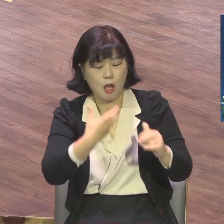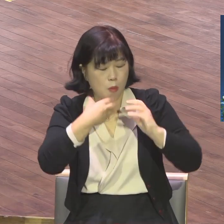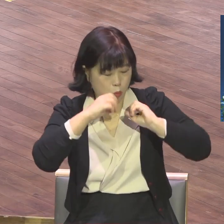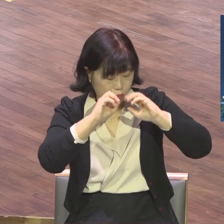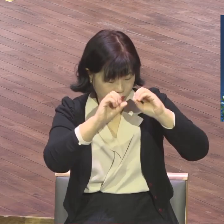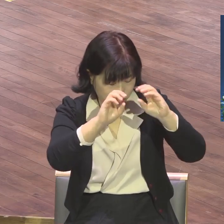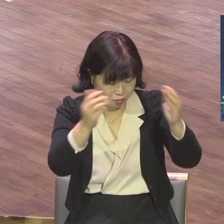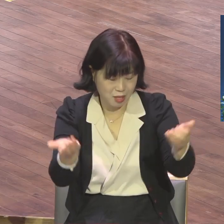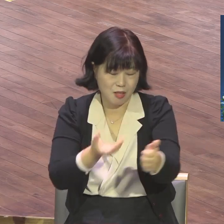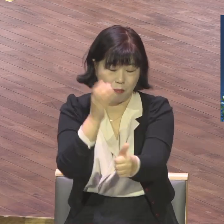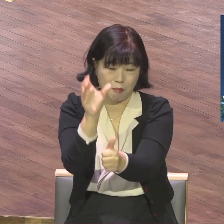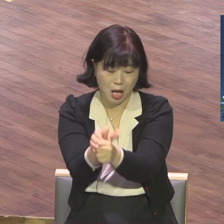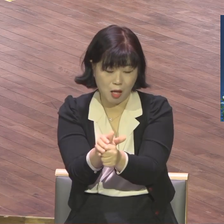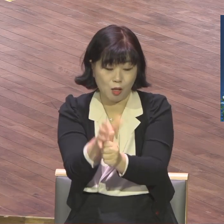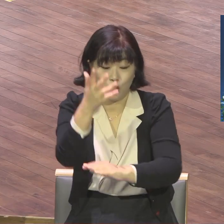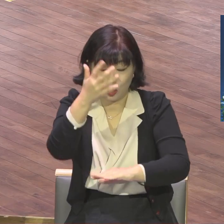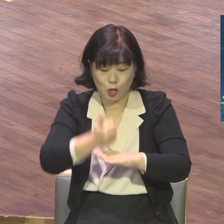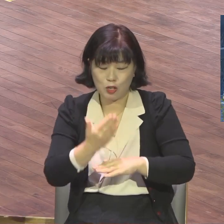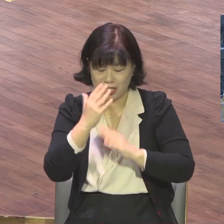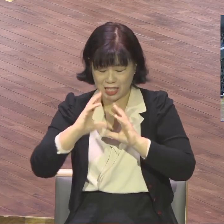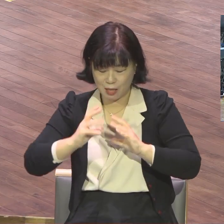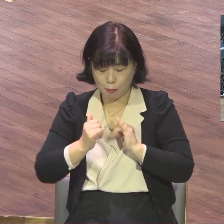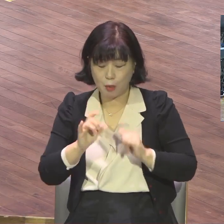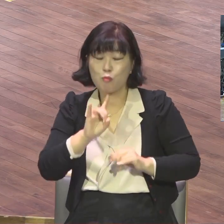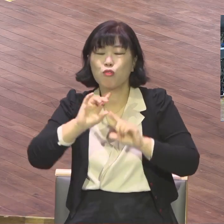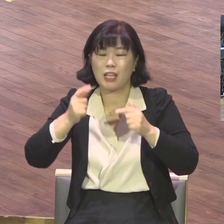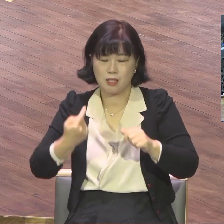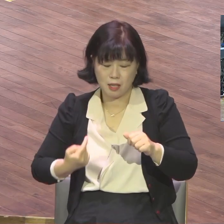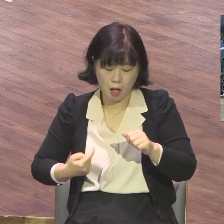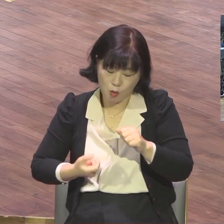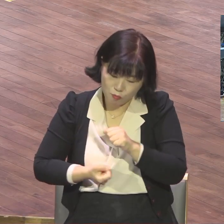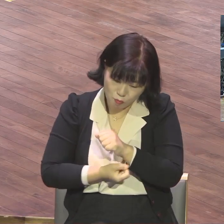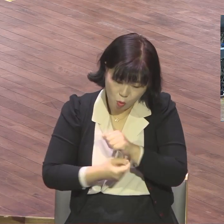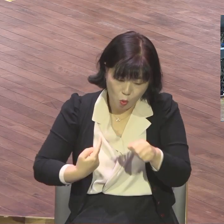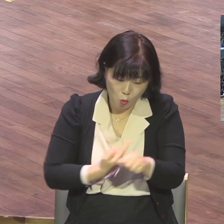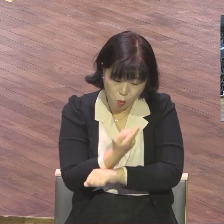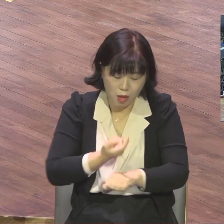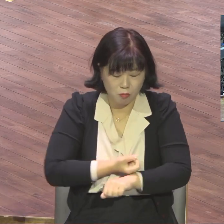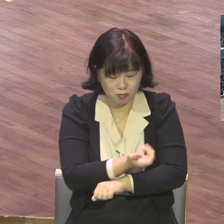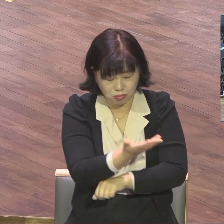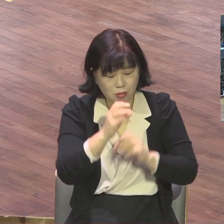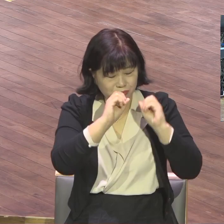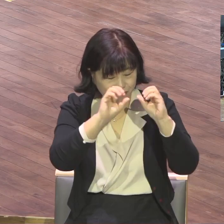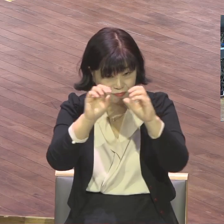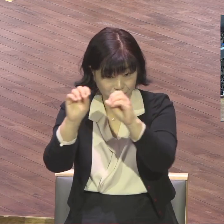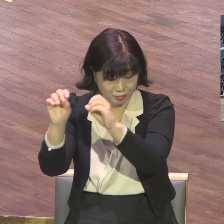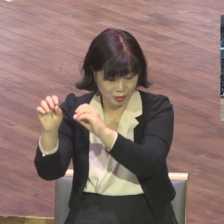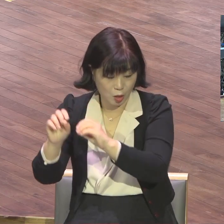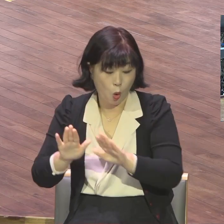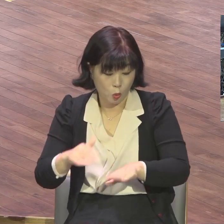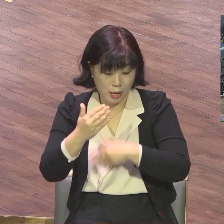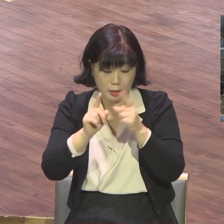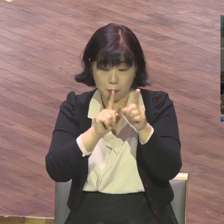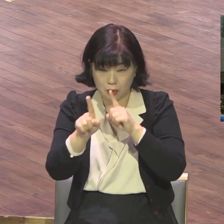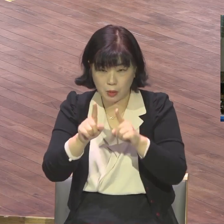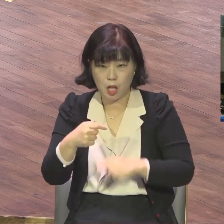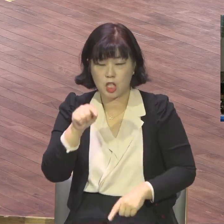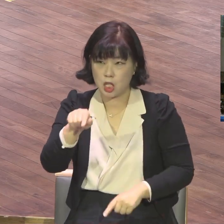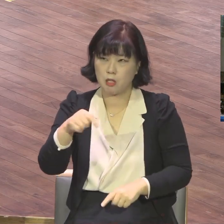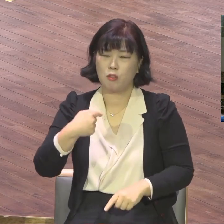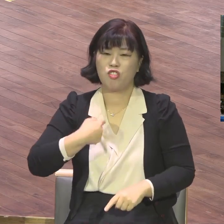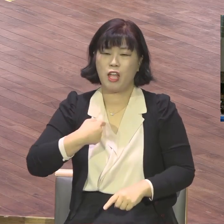복음을 증거하도록 했습니다. 주께서 이르시되 가라, 이 사람은 내 이름을 이방인과 임금들과